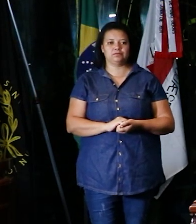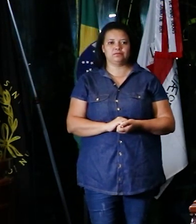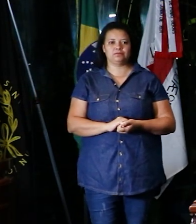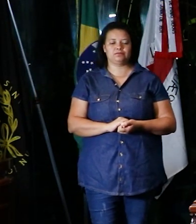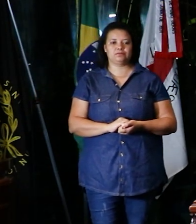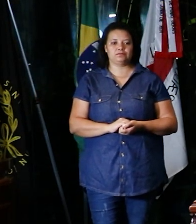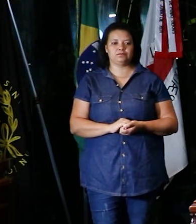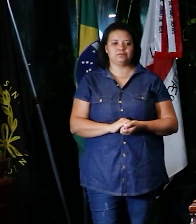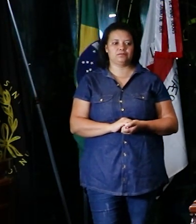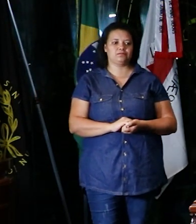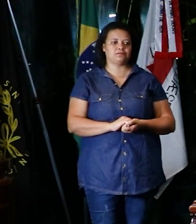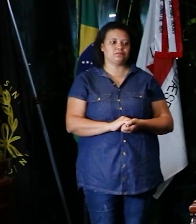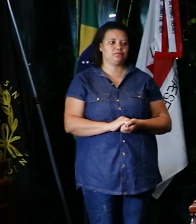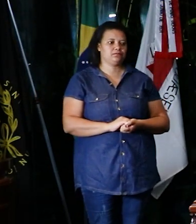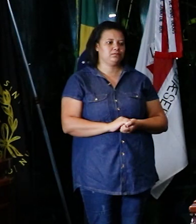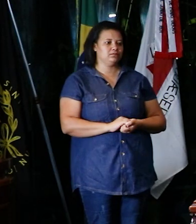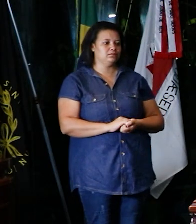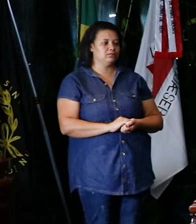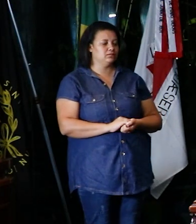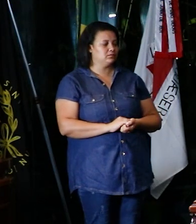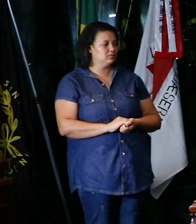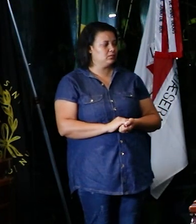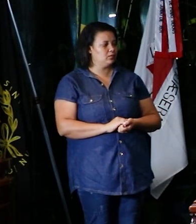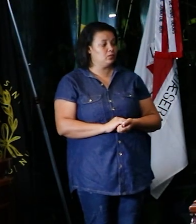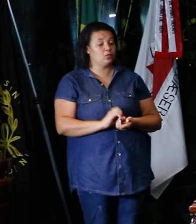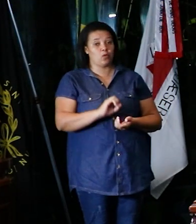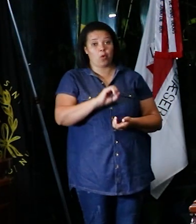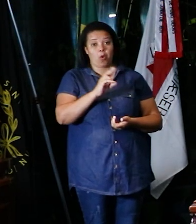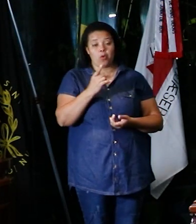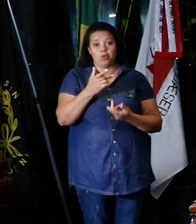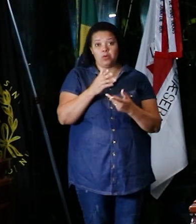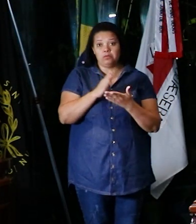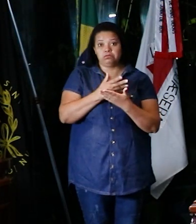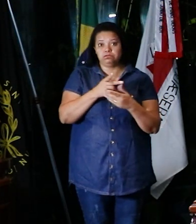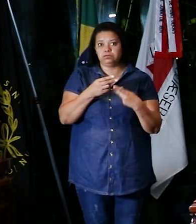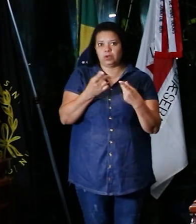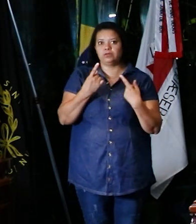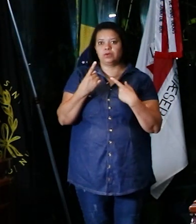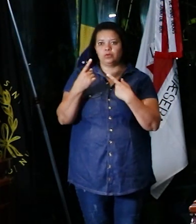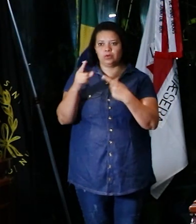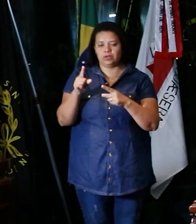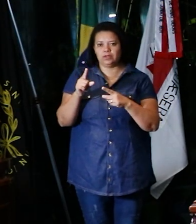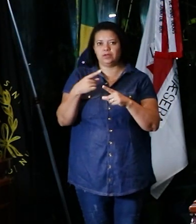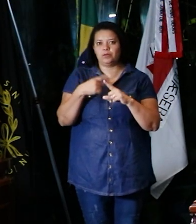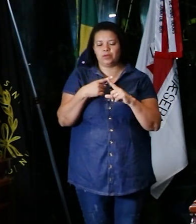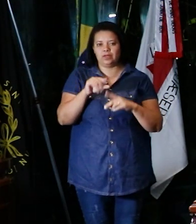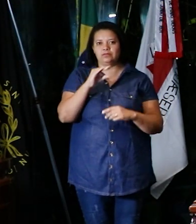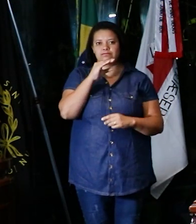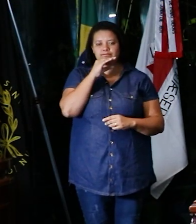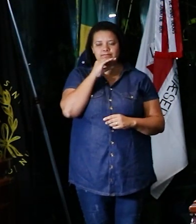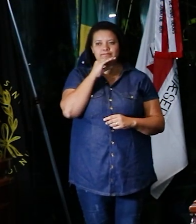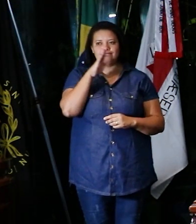Não alguma coisa que afrontasse, porque ele tinha